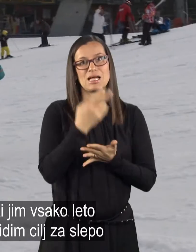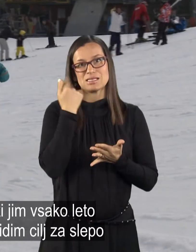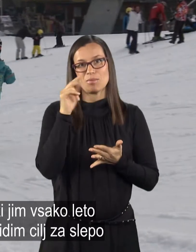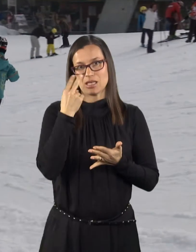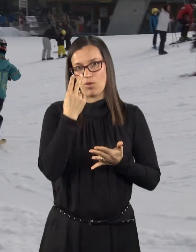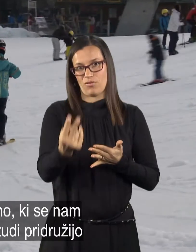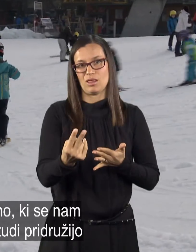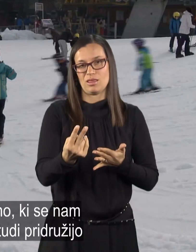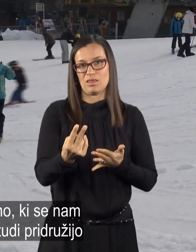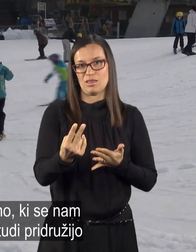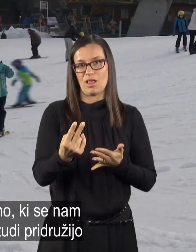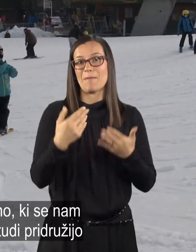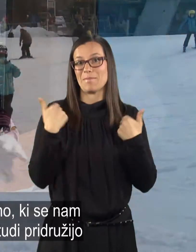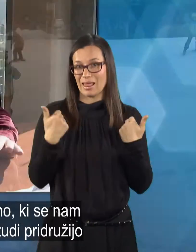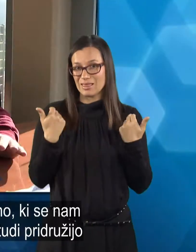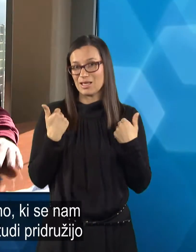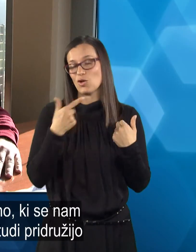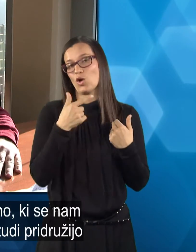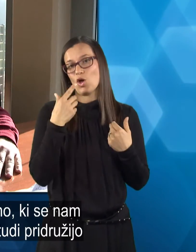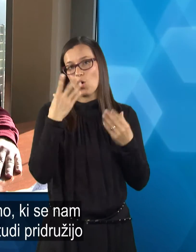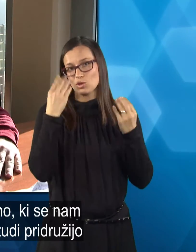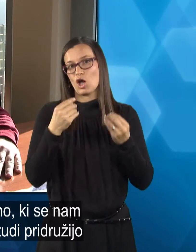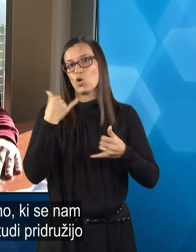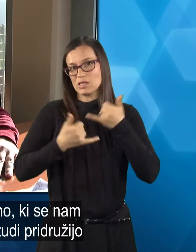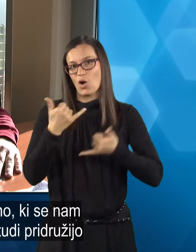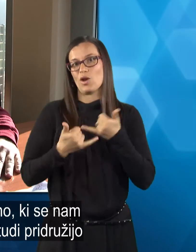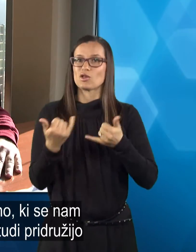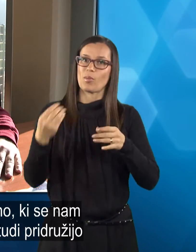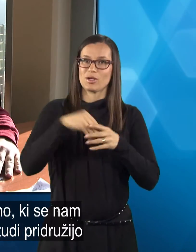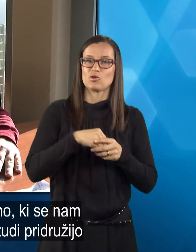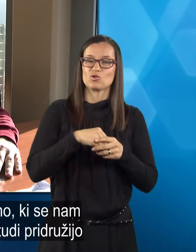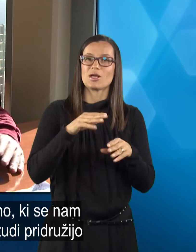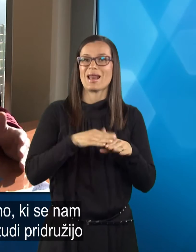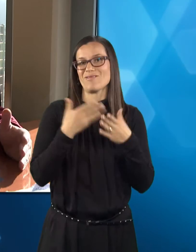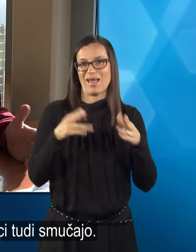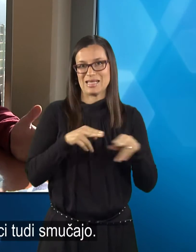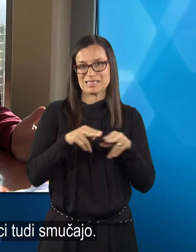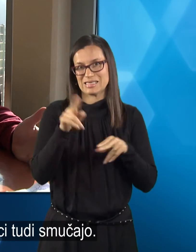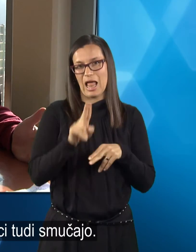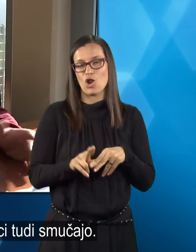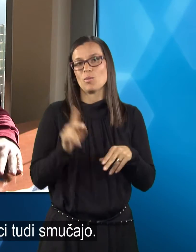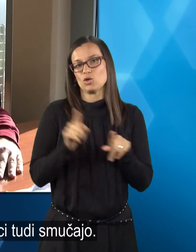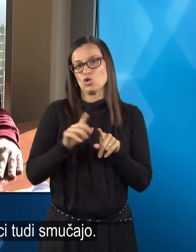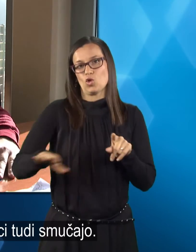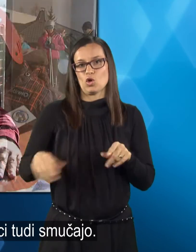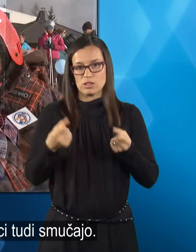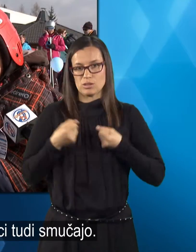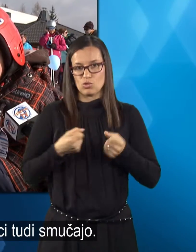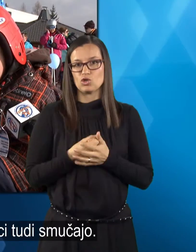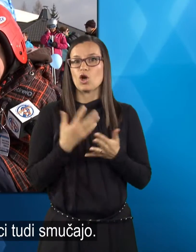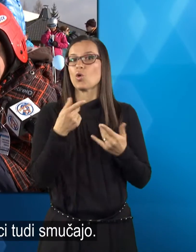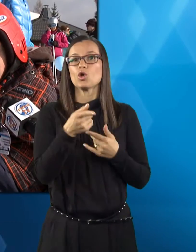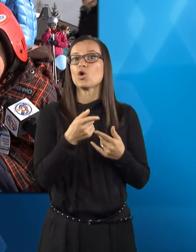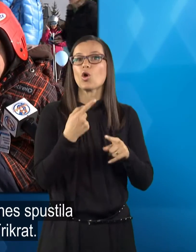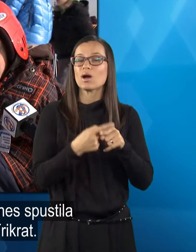slepe in slabovidno mladino, ki se nam običajno vsako leto tudi pridruži na veleslalomu in v bistvu otroci tudi smučajo. Koliko